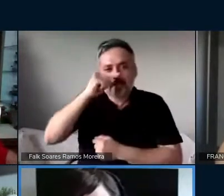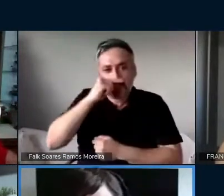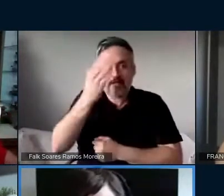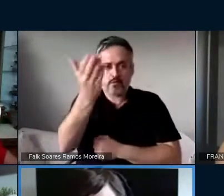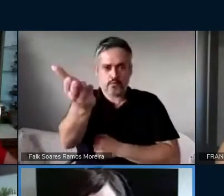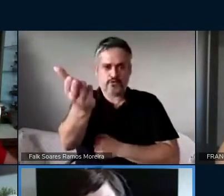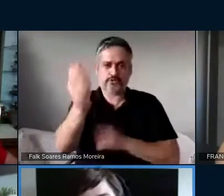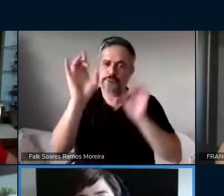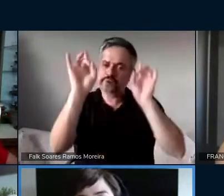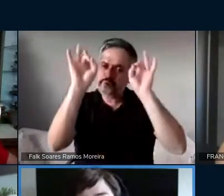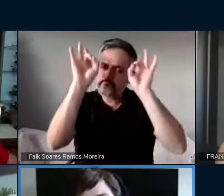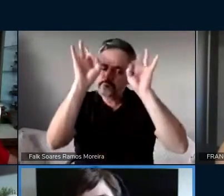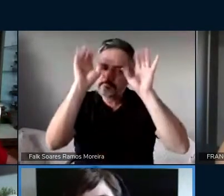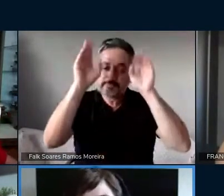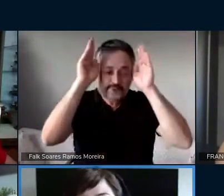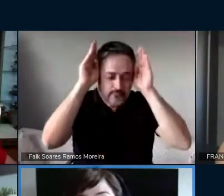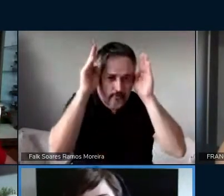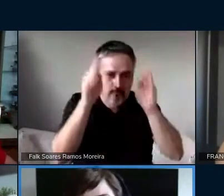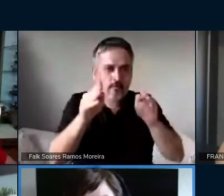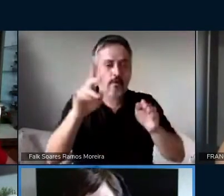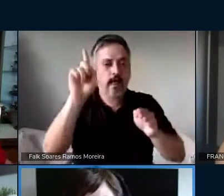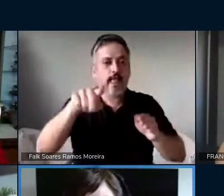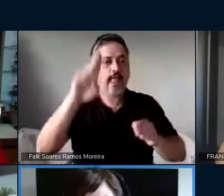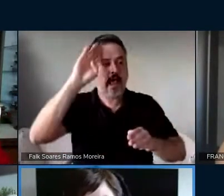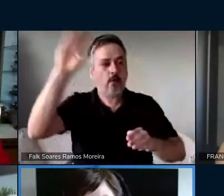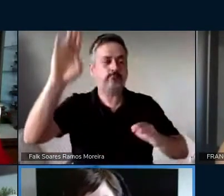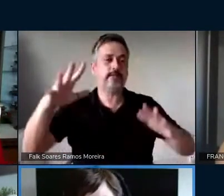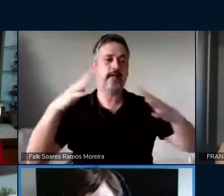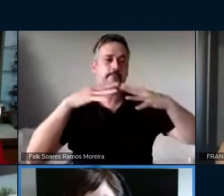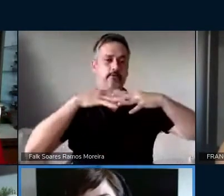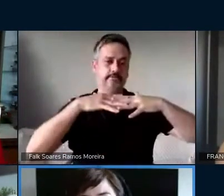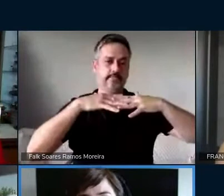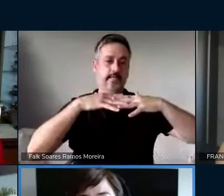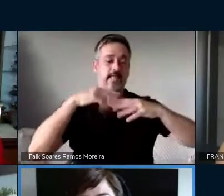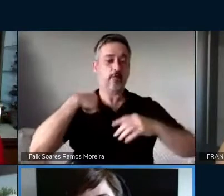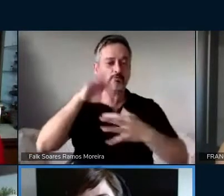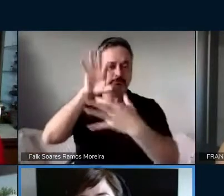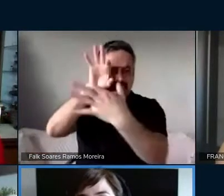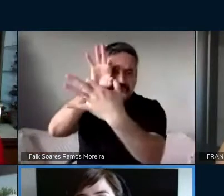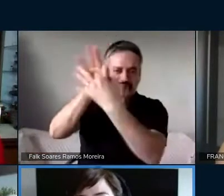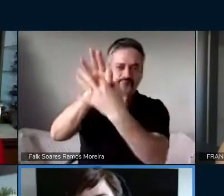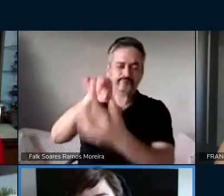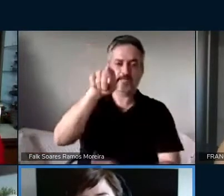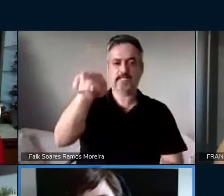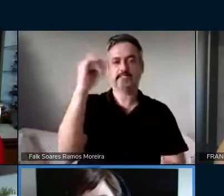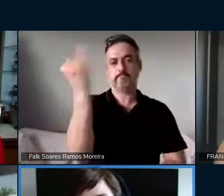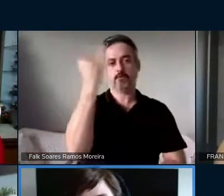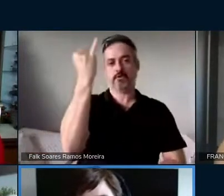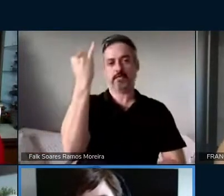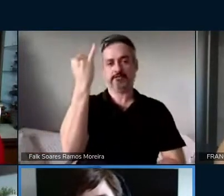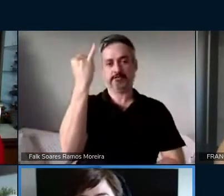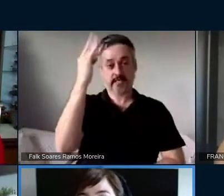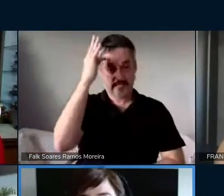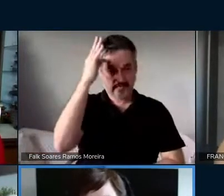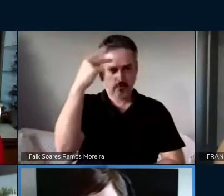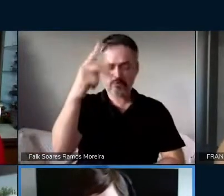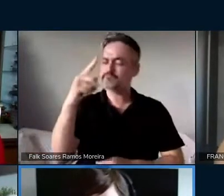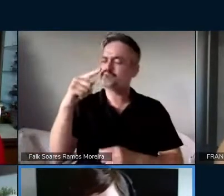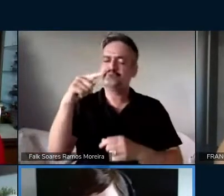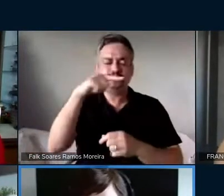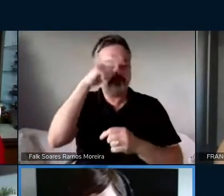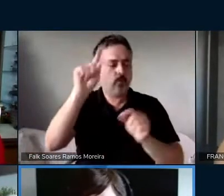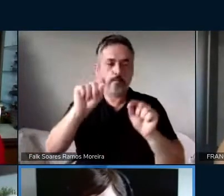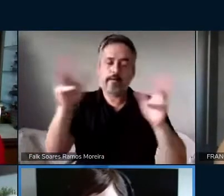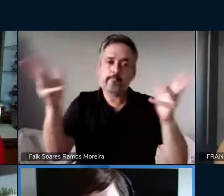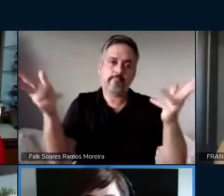que sempre foram, pelos conselhos e orientações da professora Nilde, por conta principalmente da questão da